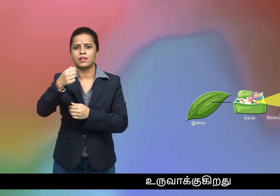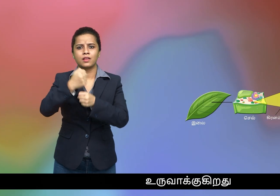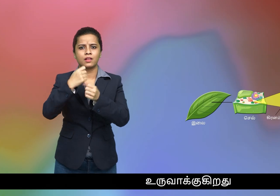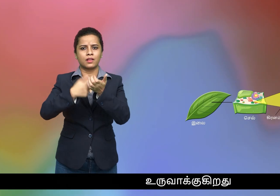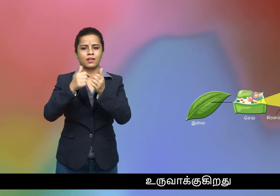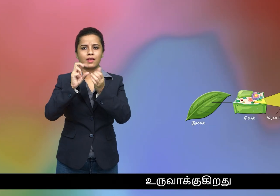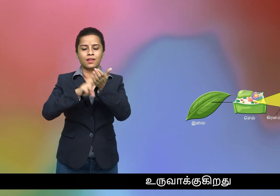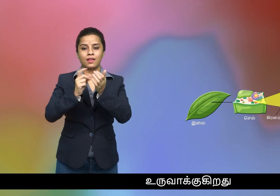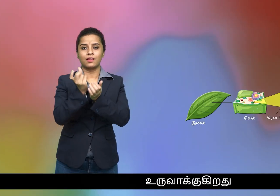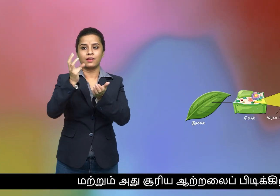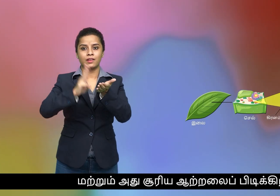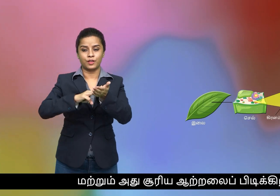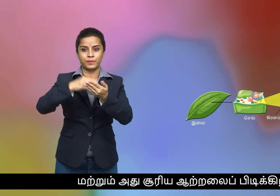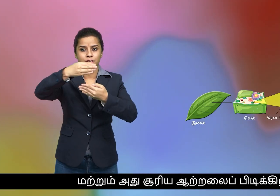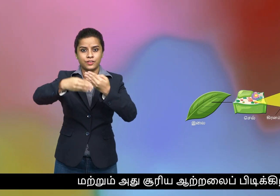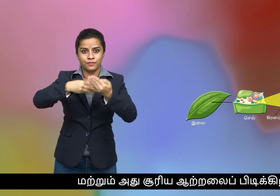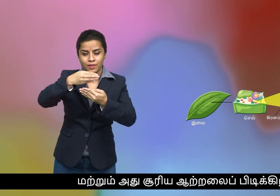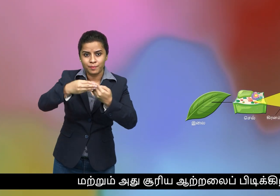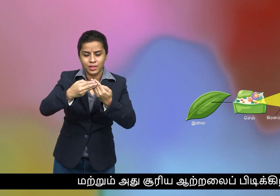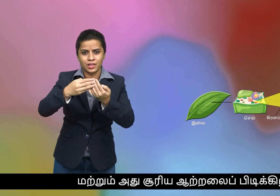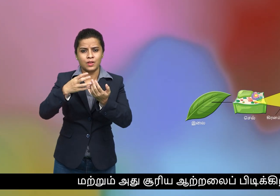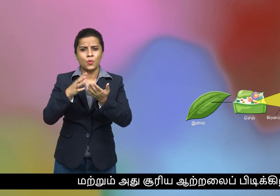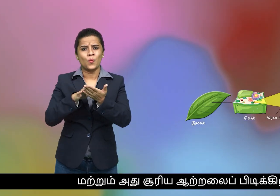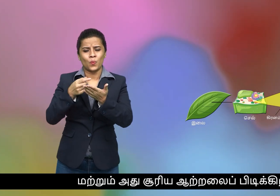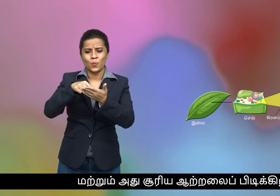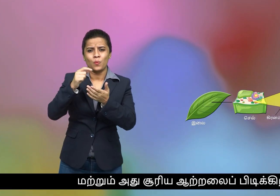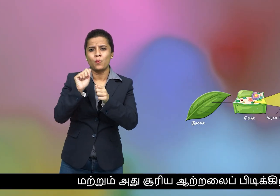உருவாக்குகிறது மற்றும் அது சூரிய ஆற்றலை பிடிக்கிறது.